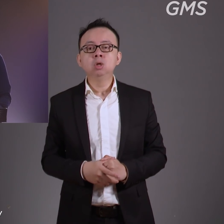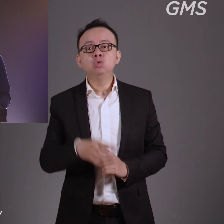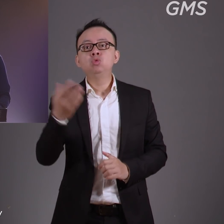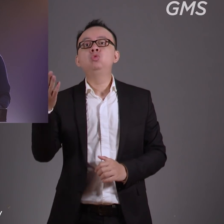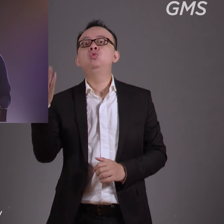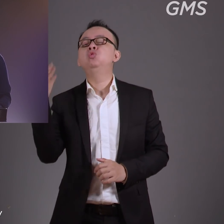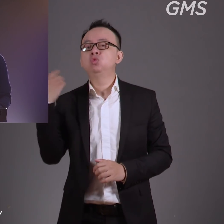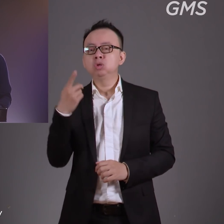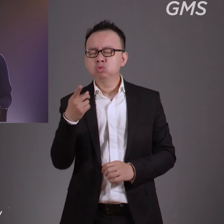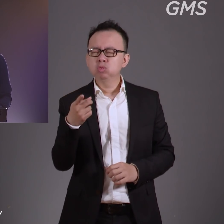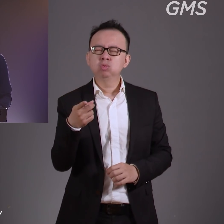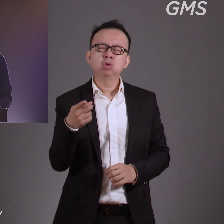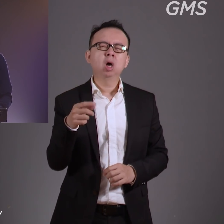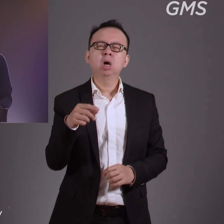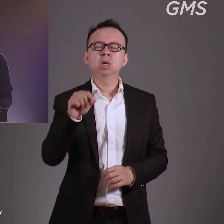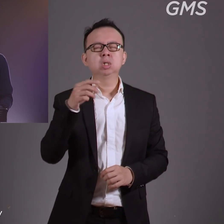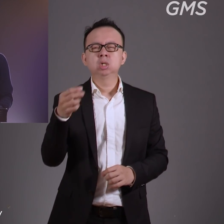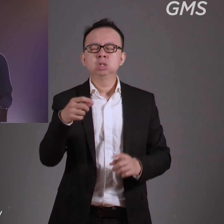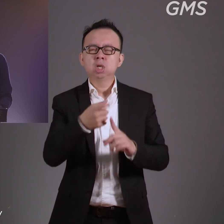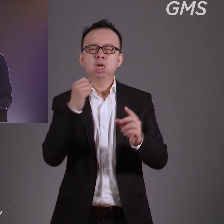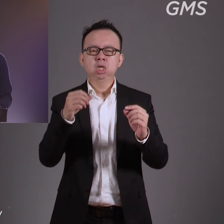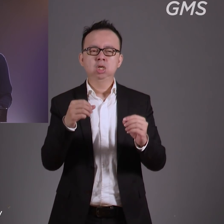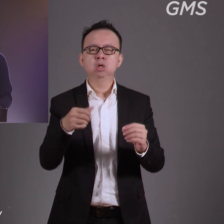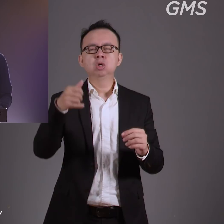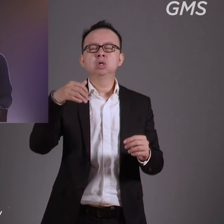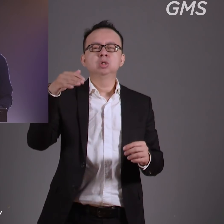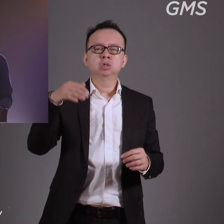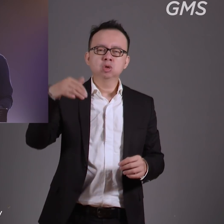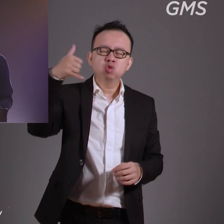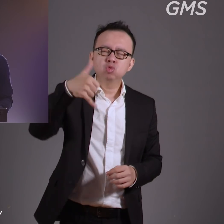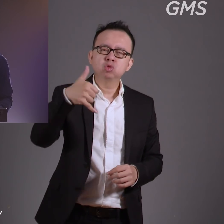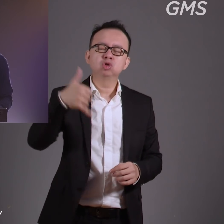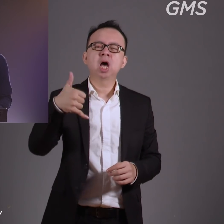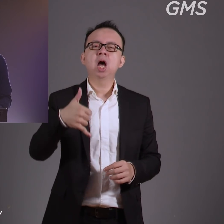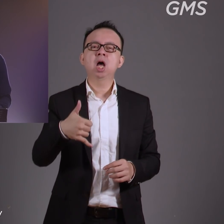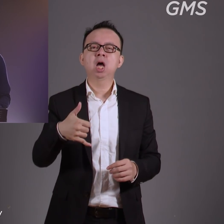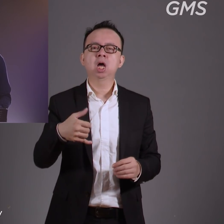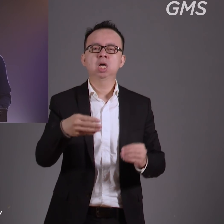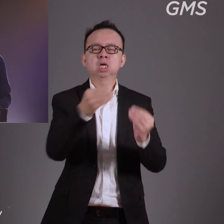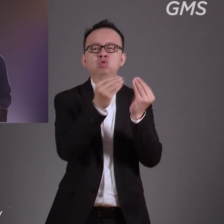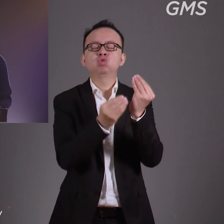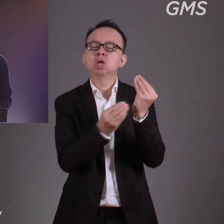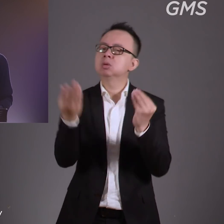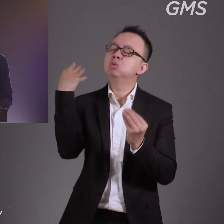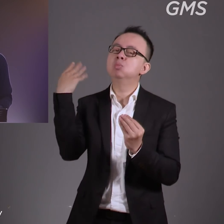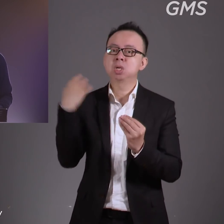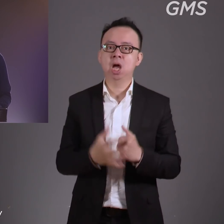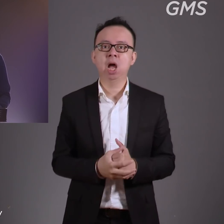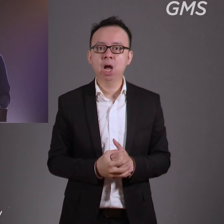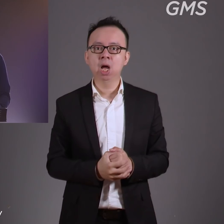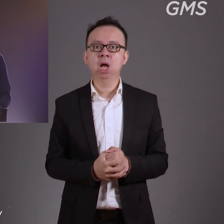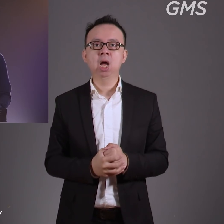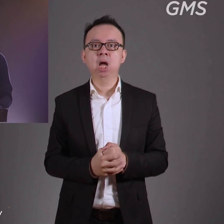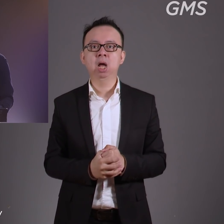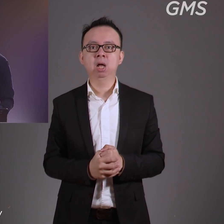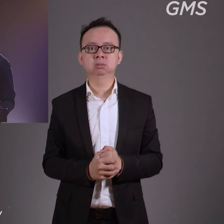nenek moyang? Jangan kutuki nenek moyang, tapi jangan pernah menggantikan Tuhan dengan tradisi